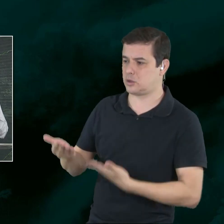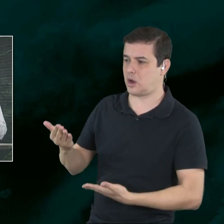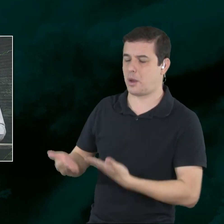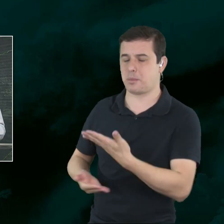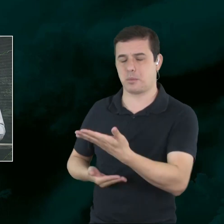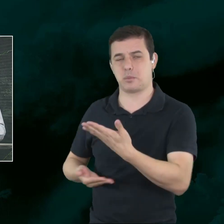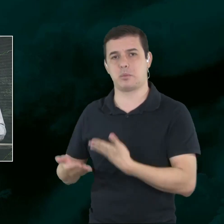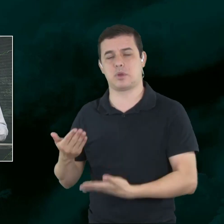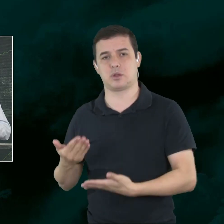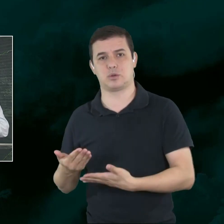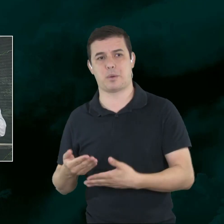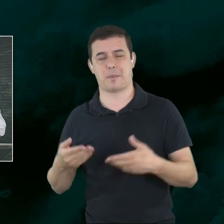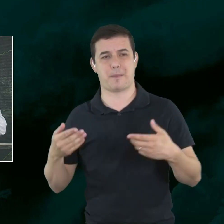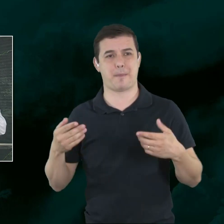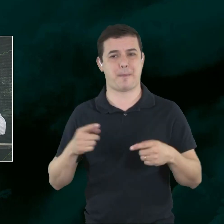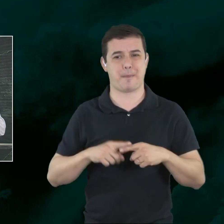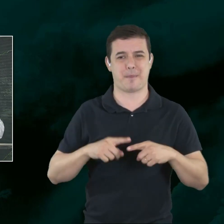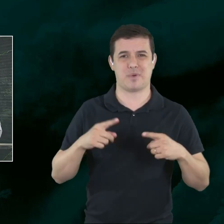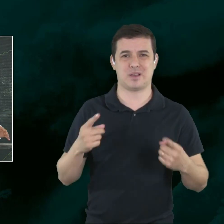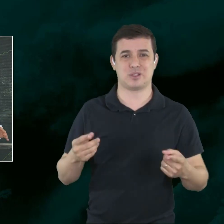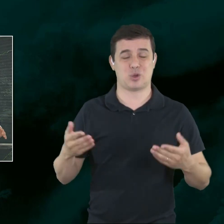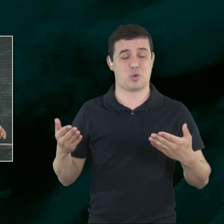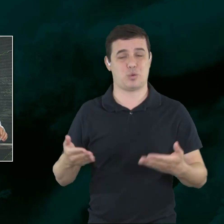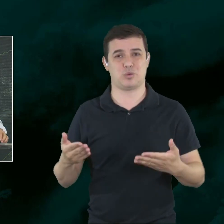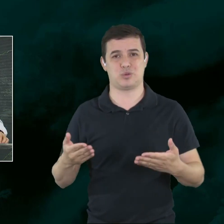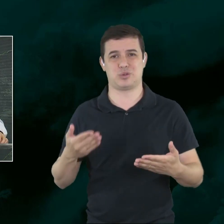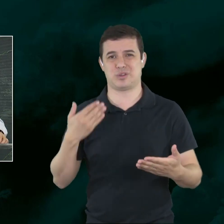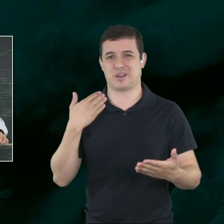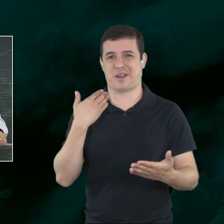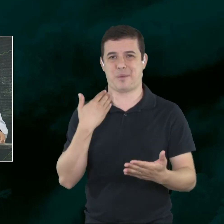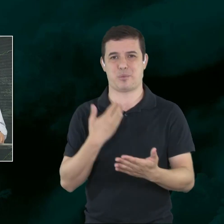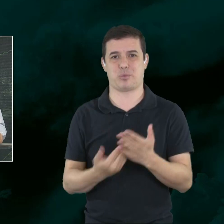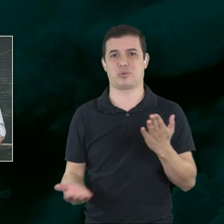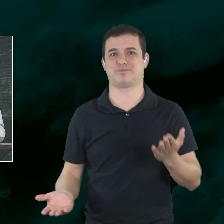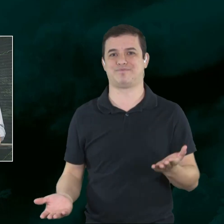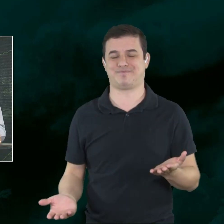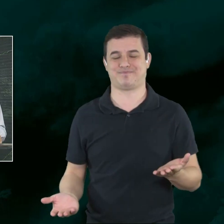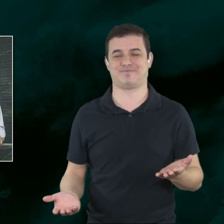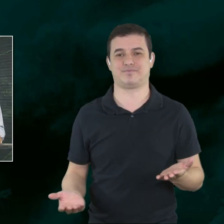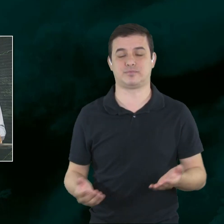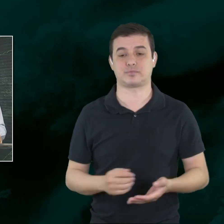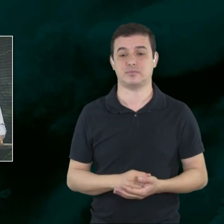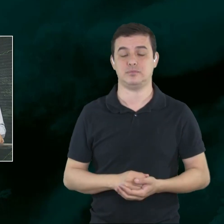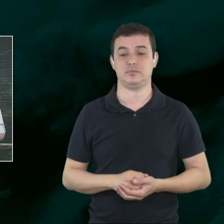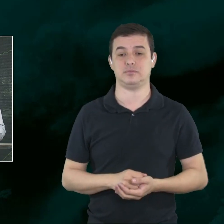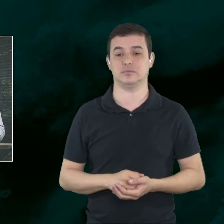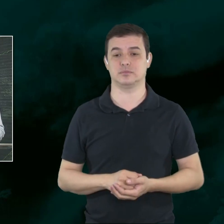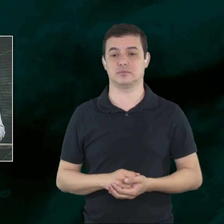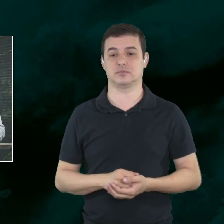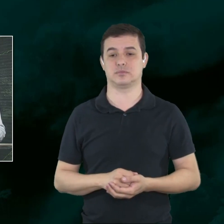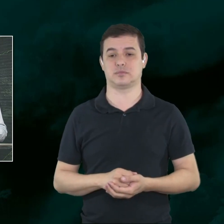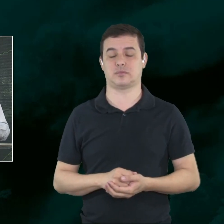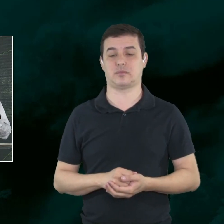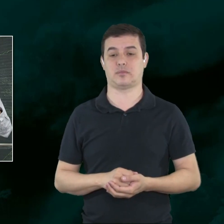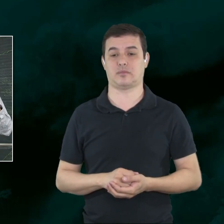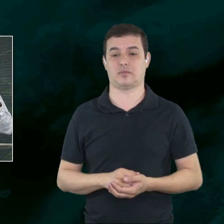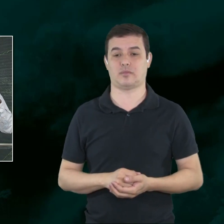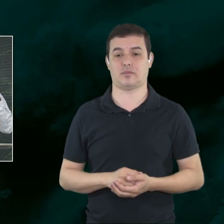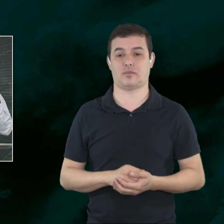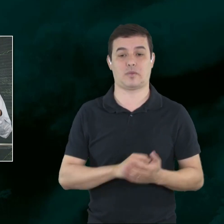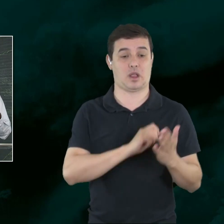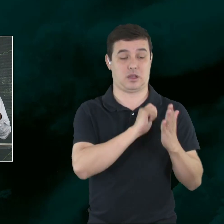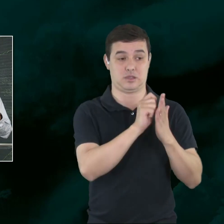na pós-modernismo está sendo derrubado até isso. Então, o autor desse artigo diz assim: será